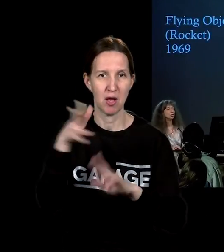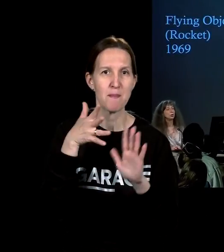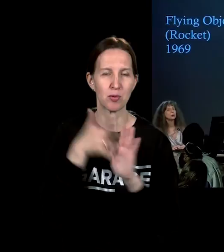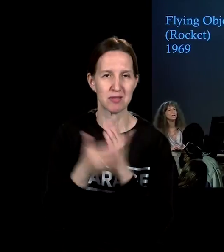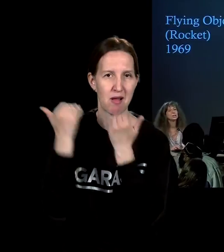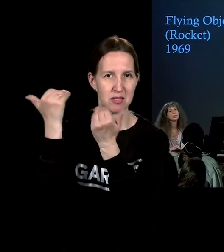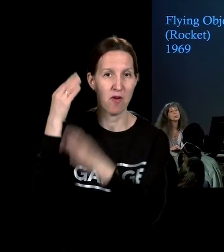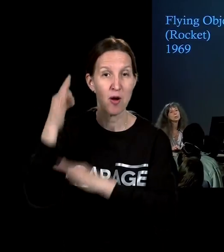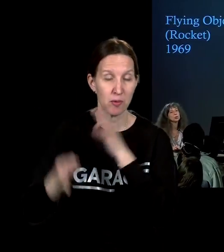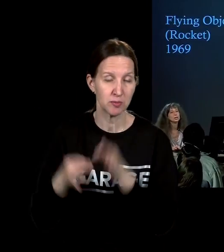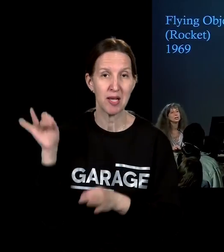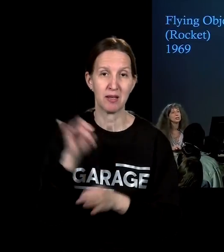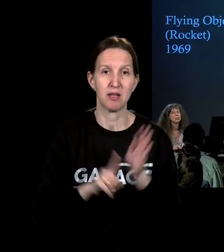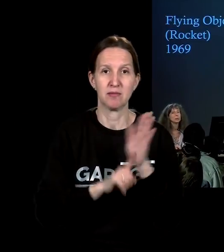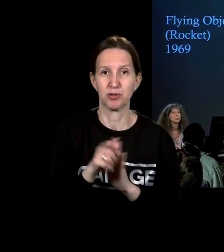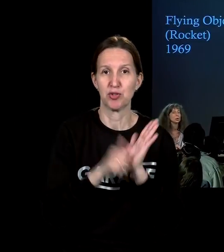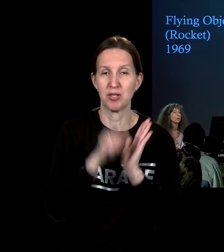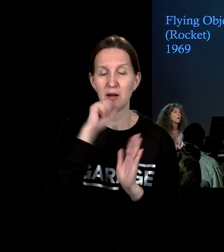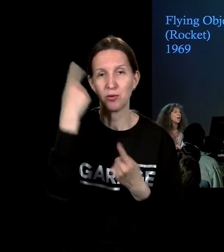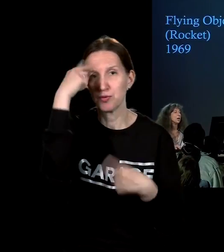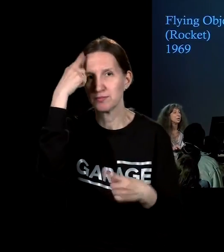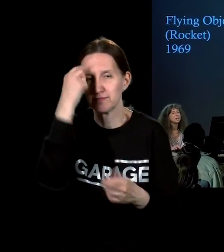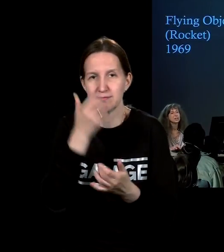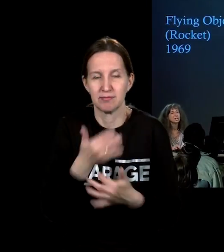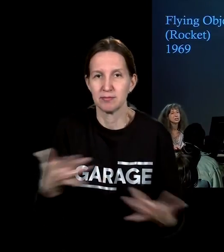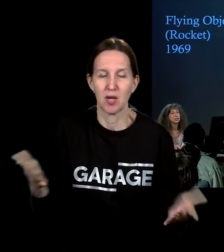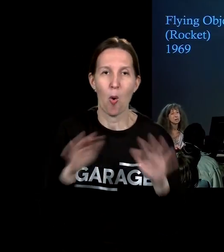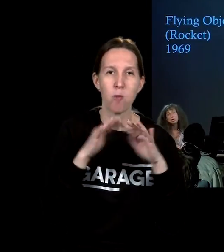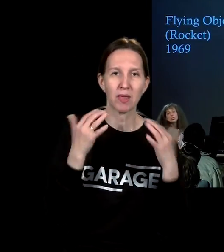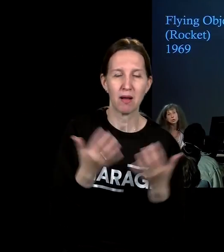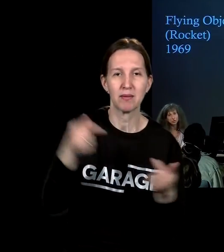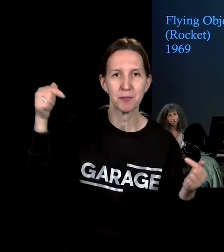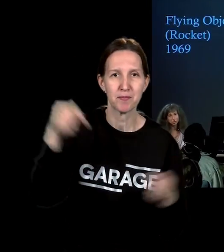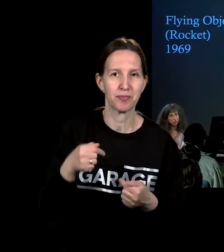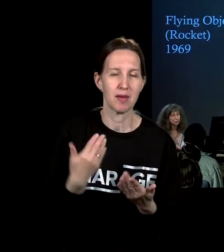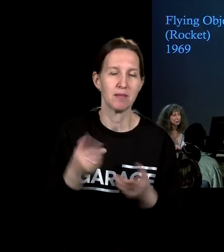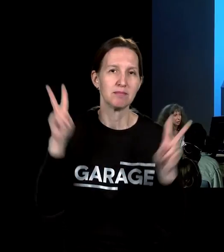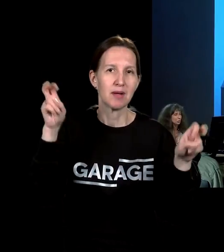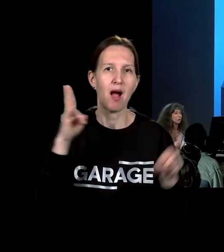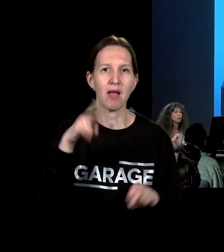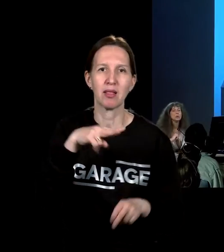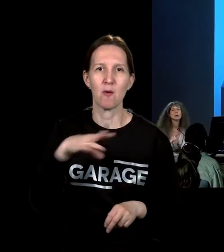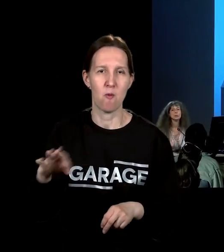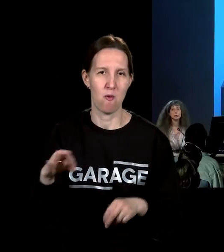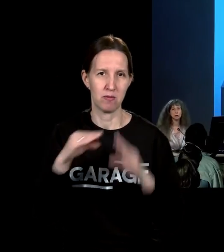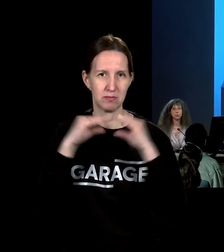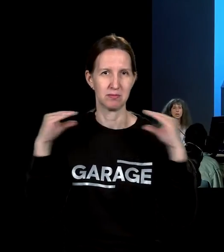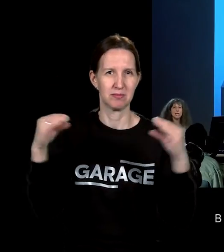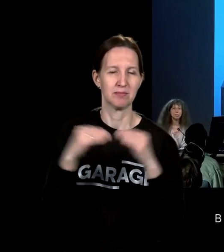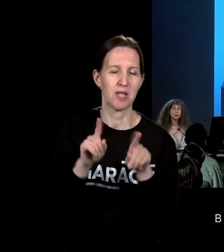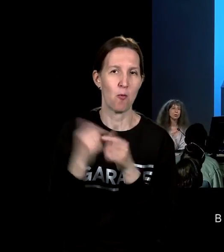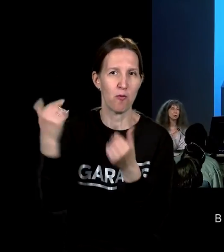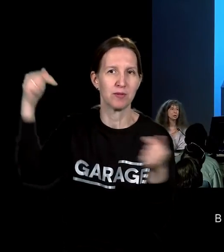И то в 60-х годов начинает делать всевозможные объекты, неопознанные летающие объекты такого космического